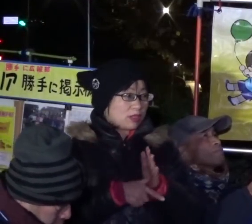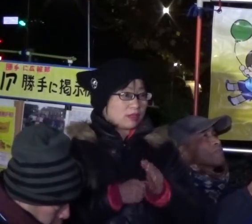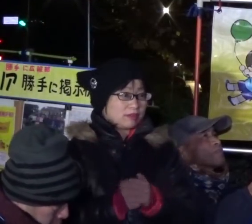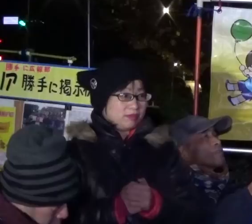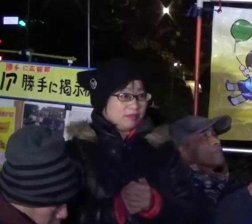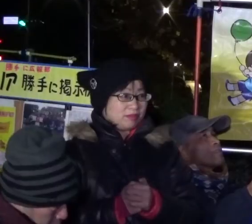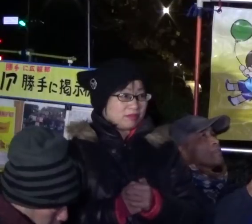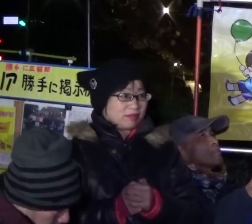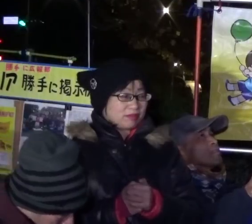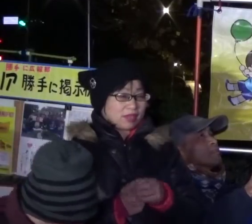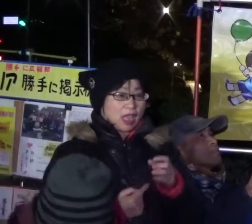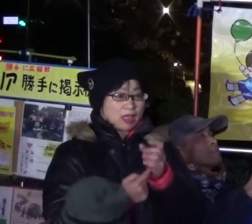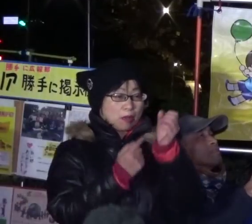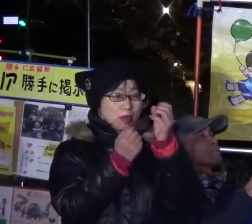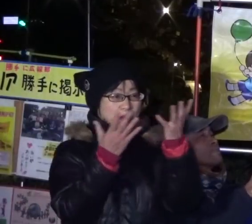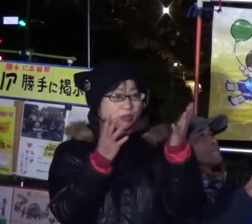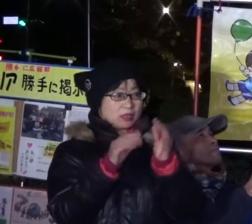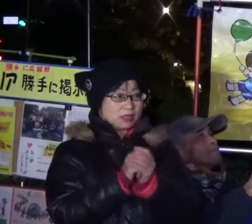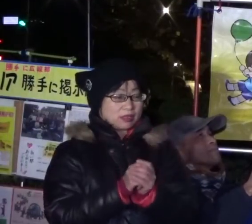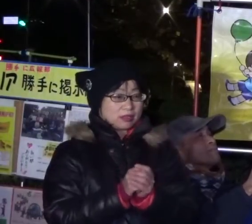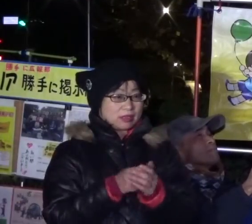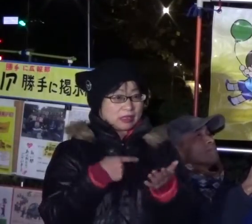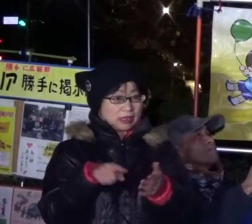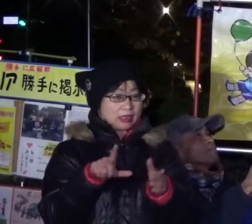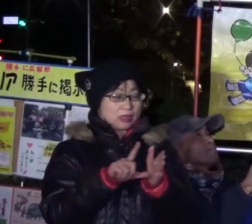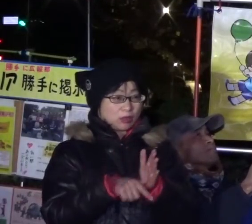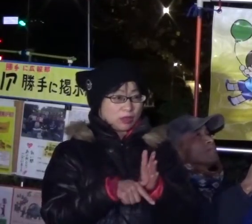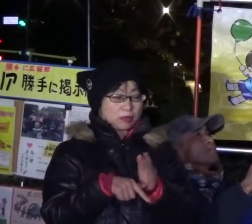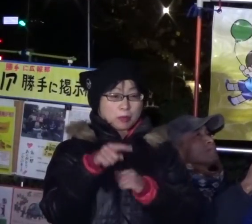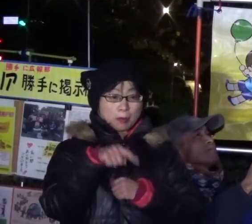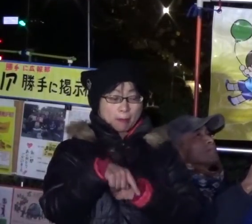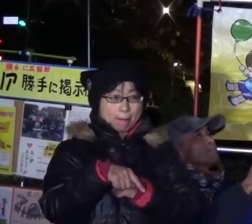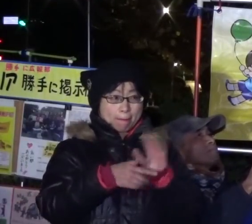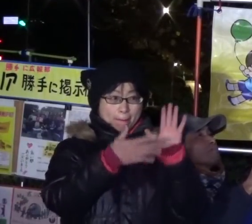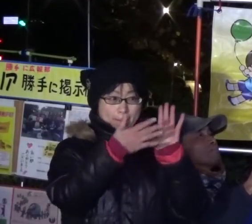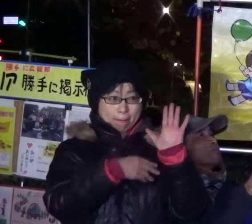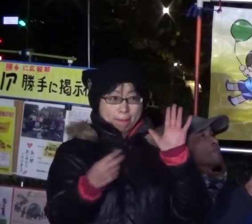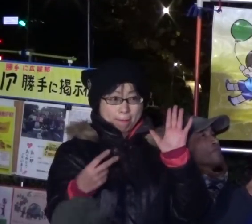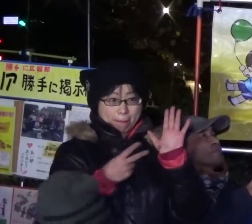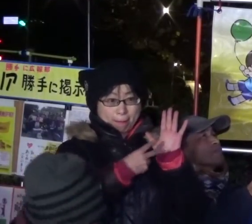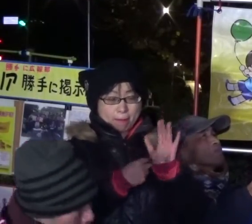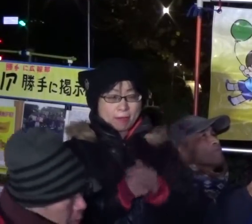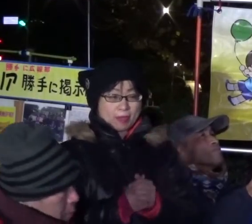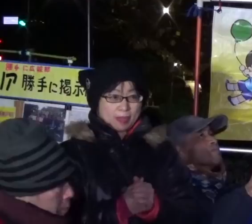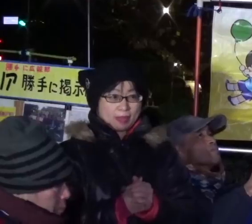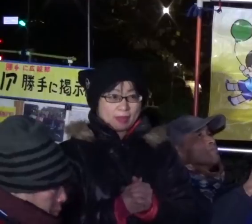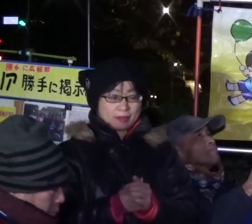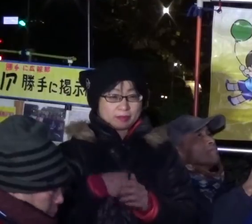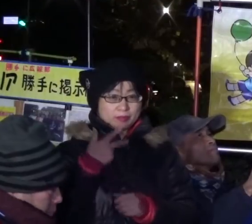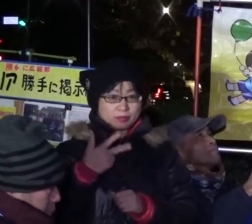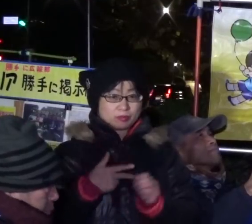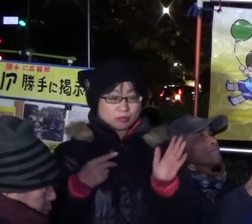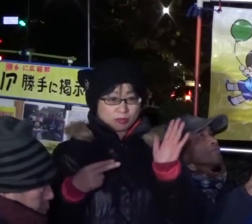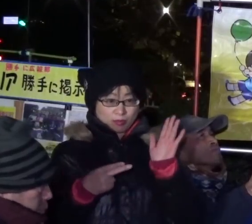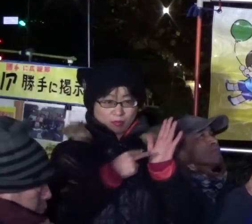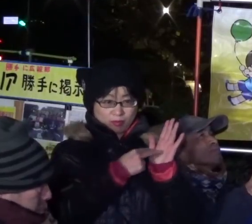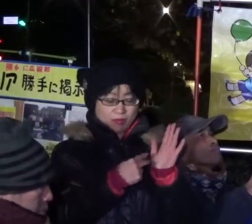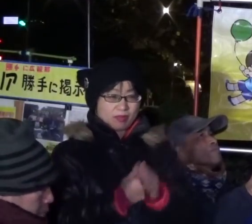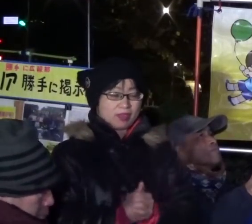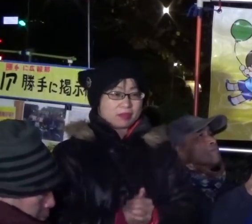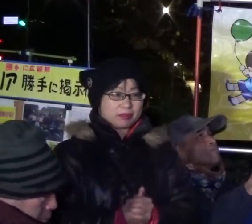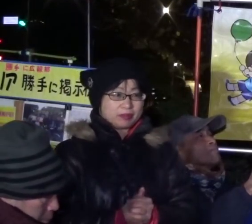の何人かと行ったんですが、その映像がすぐここでも上映されたと翌週戻ってきた時に